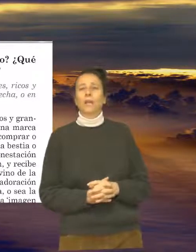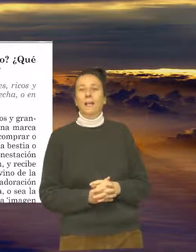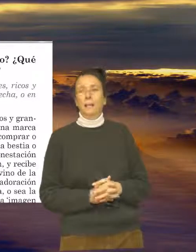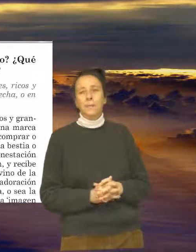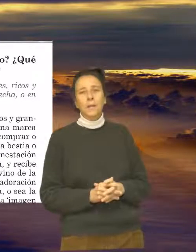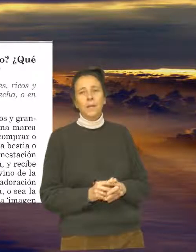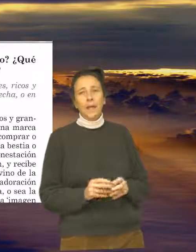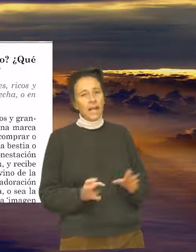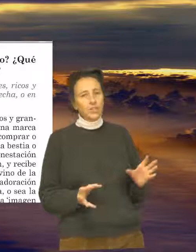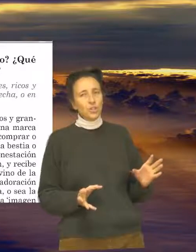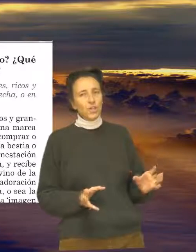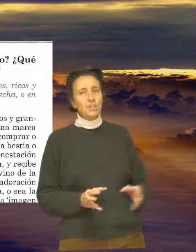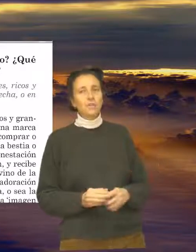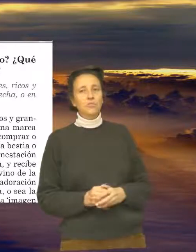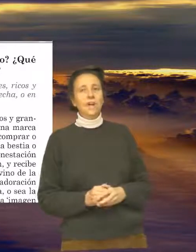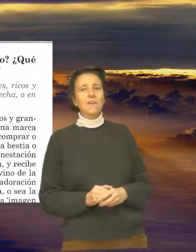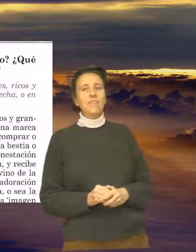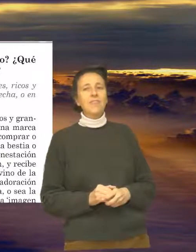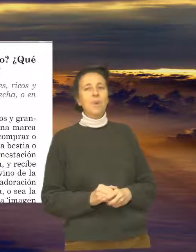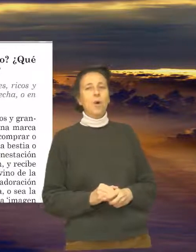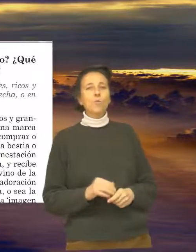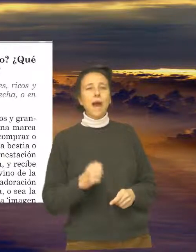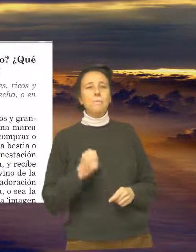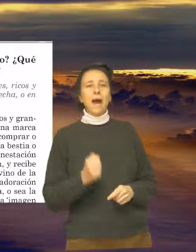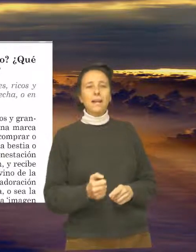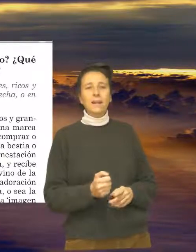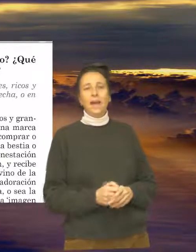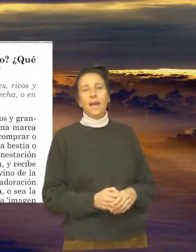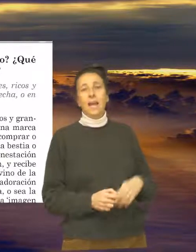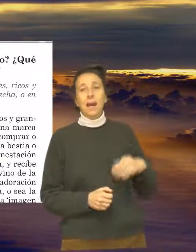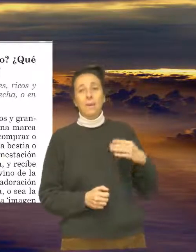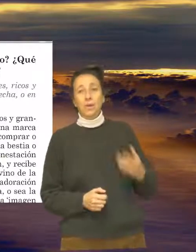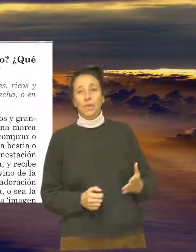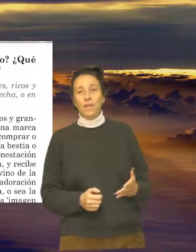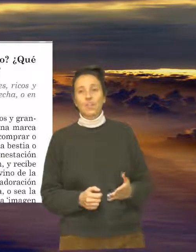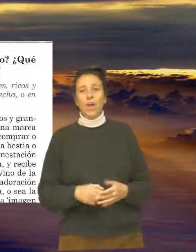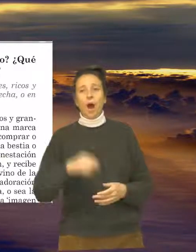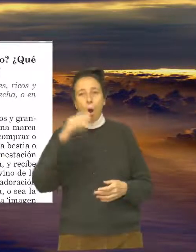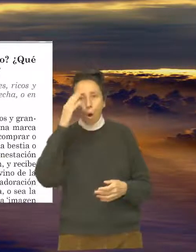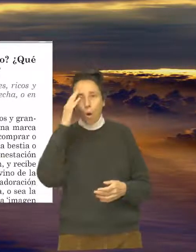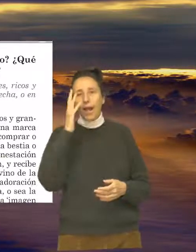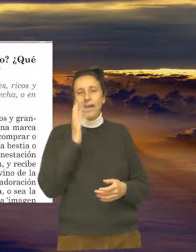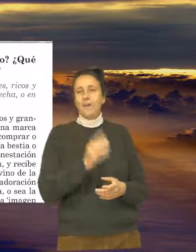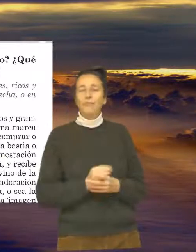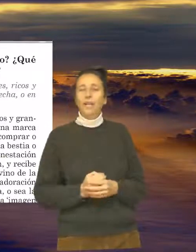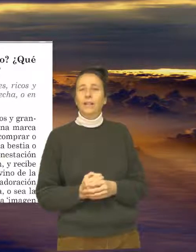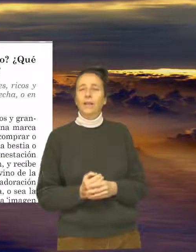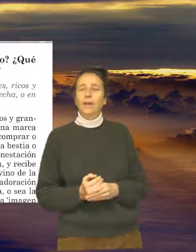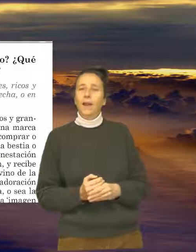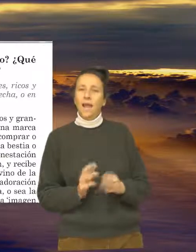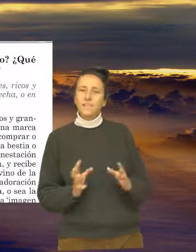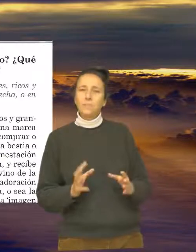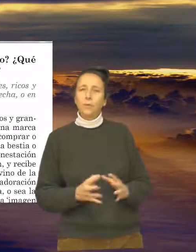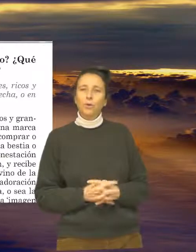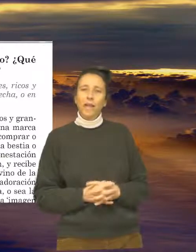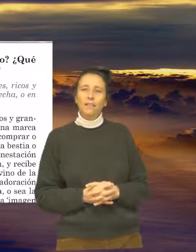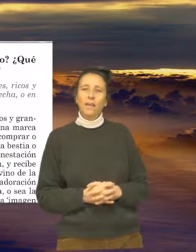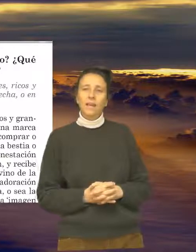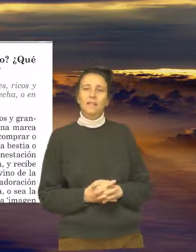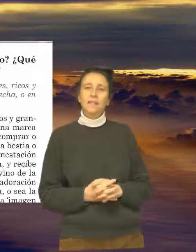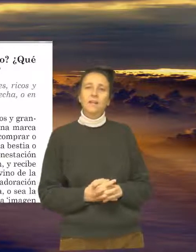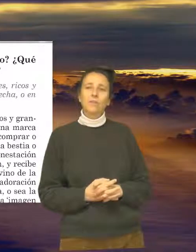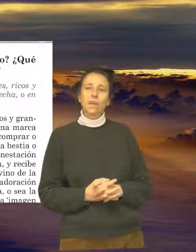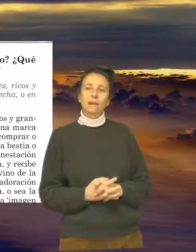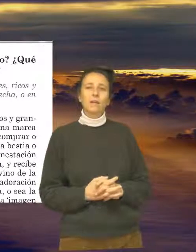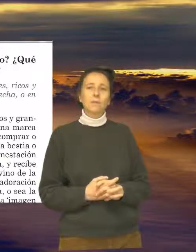muy importante. El hecho de que se nos habla de una marca en la mano derecha o en la frente es